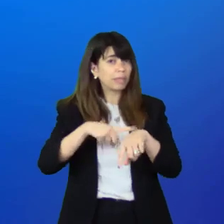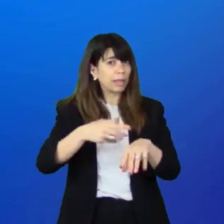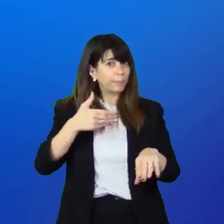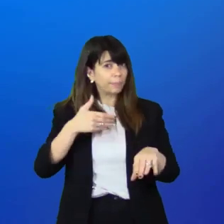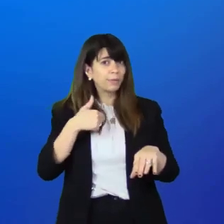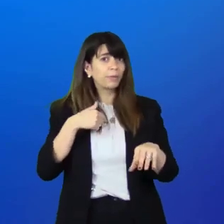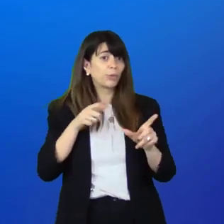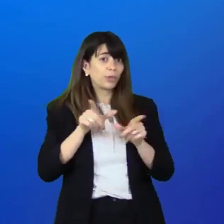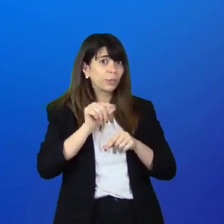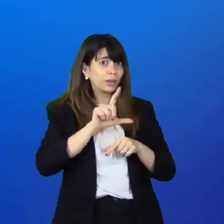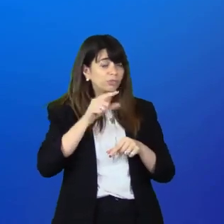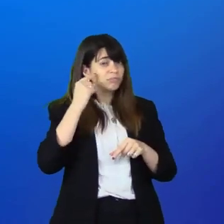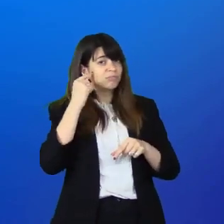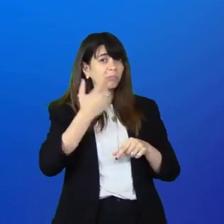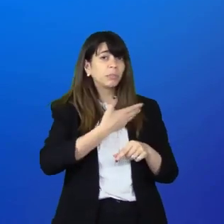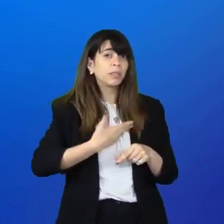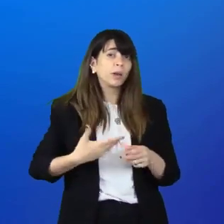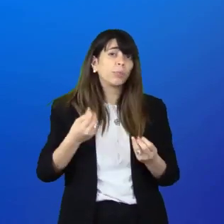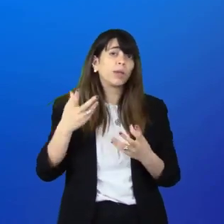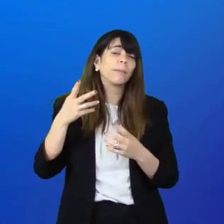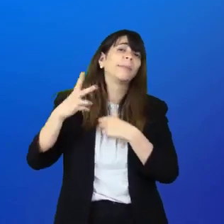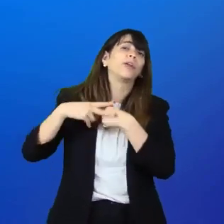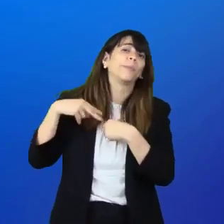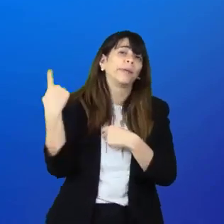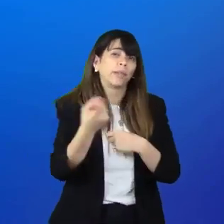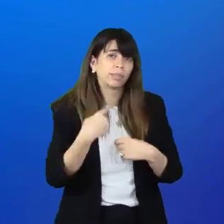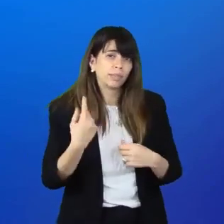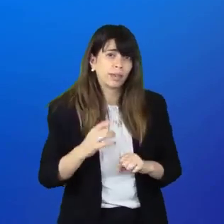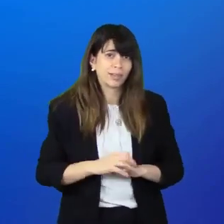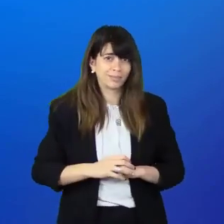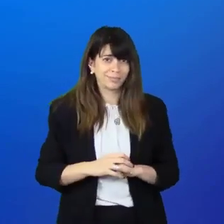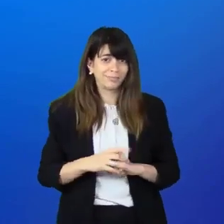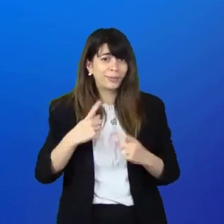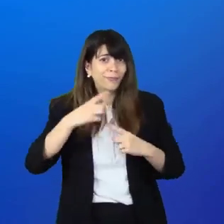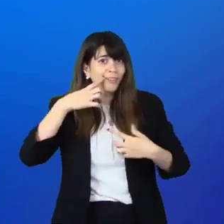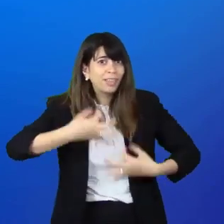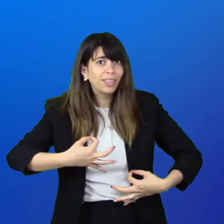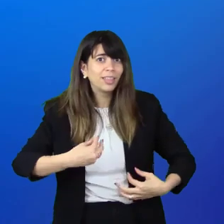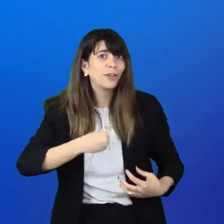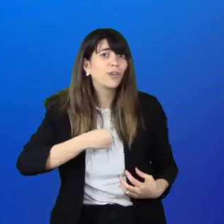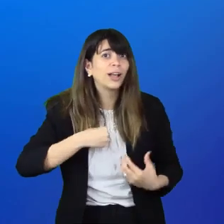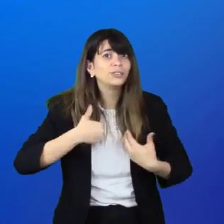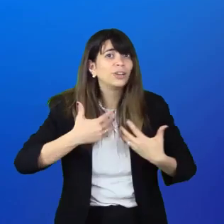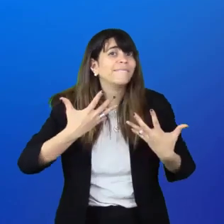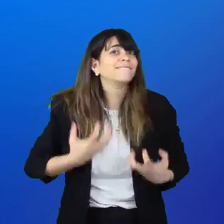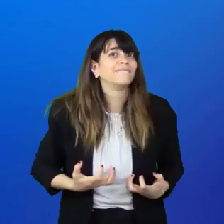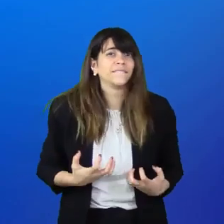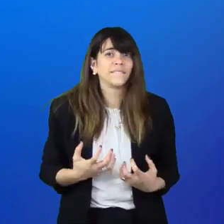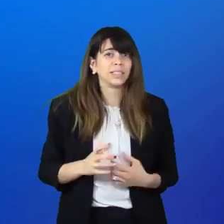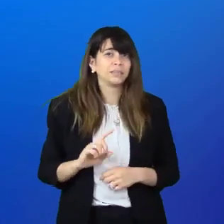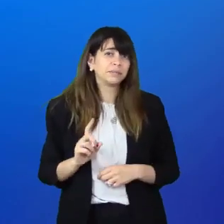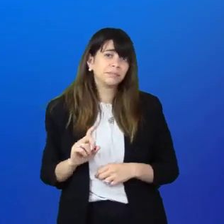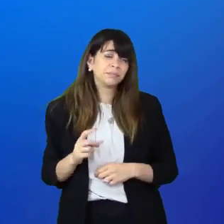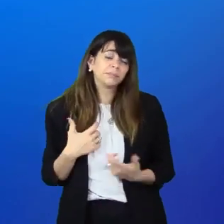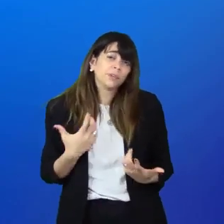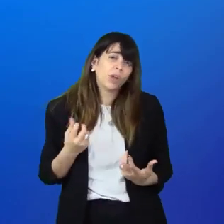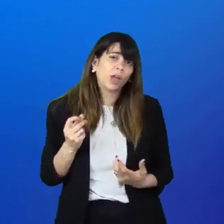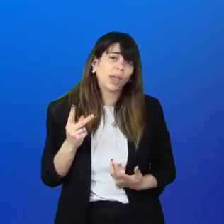difícil. Cuando yo terminé el liceo, por ejemplo, estudié magisterio porque era lo que todos me recomendaban. No era mi vocación